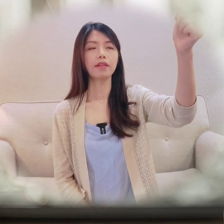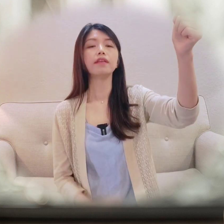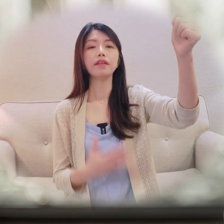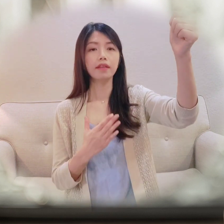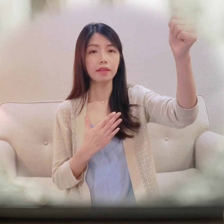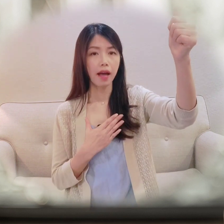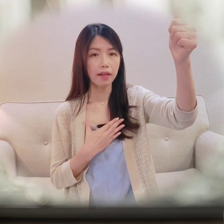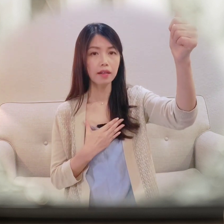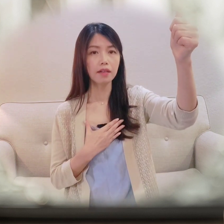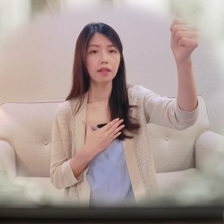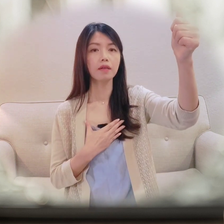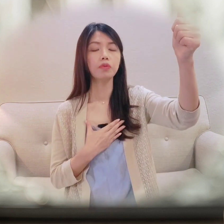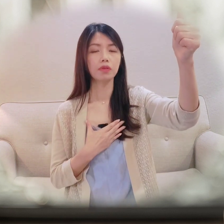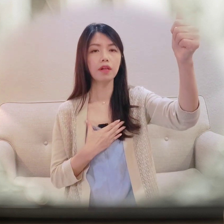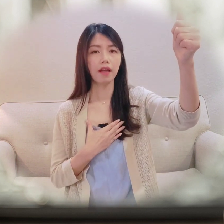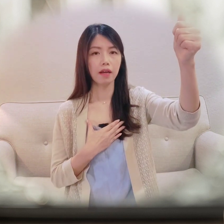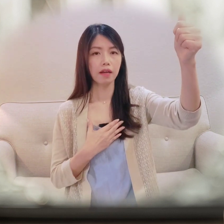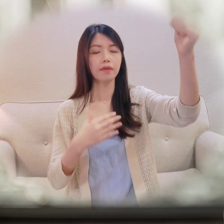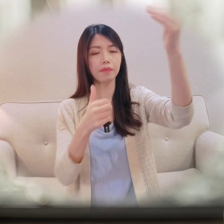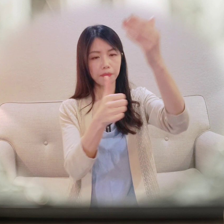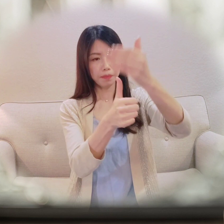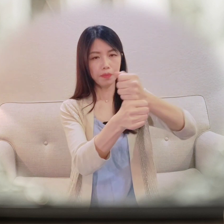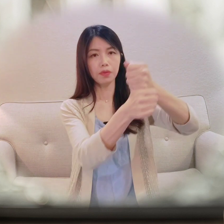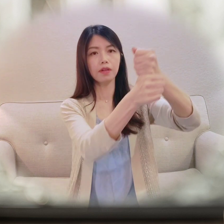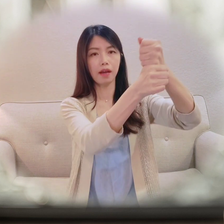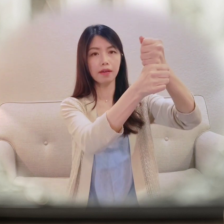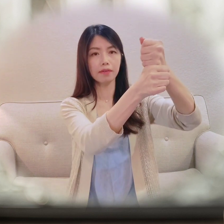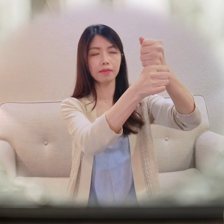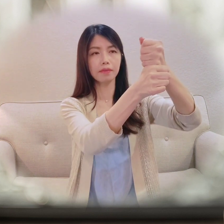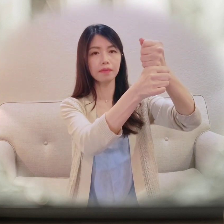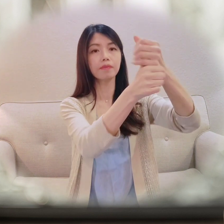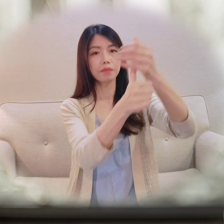주는 나를 붙들다